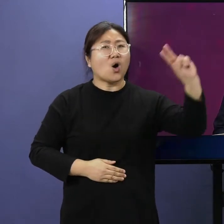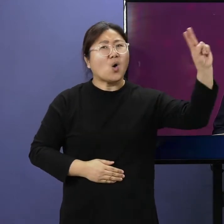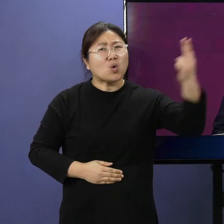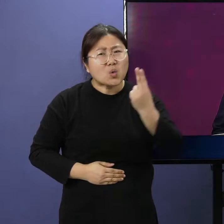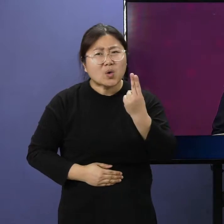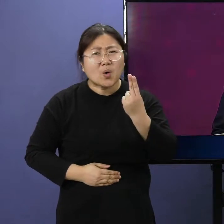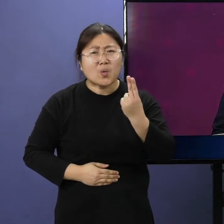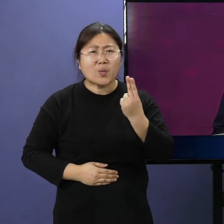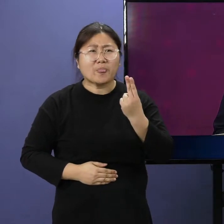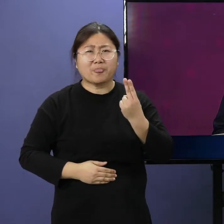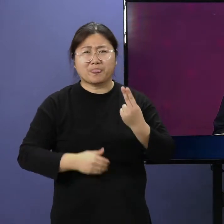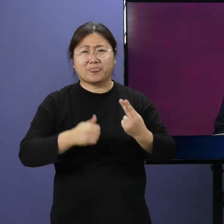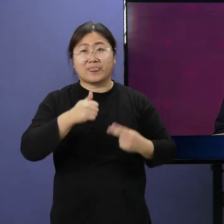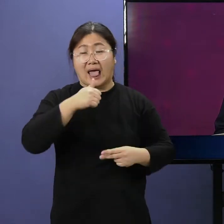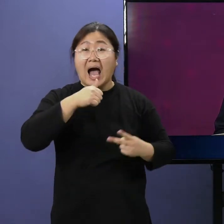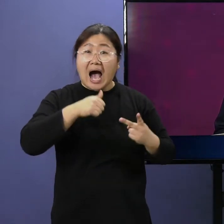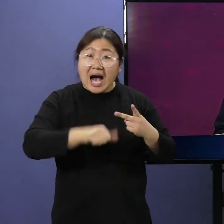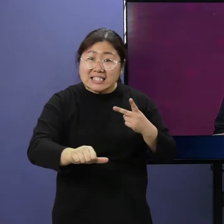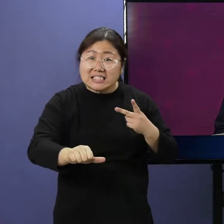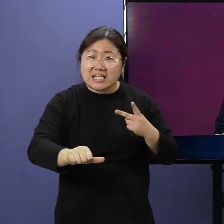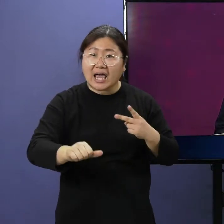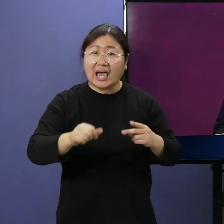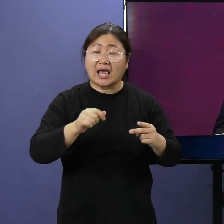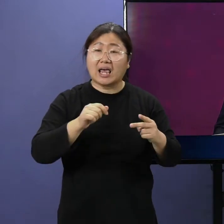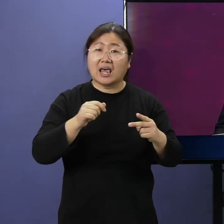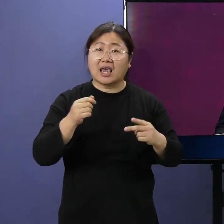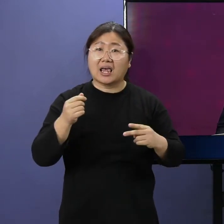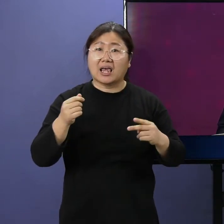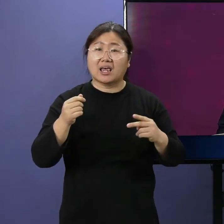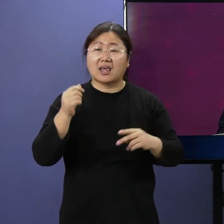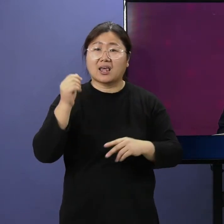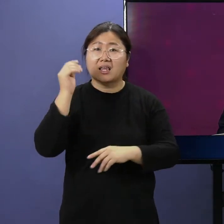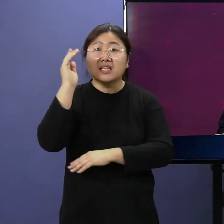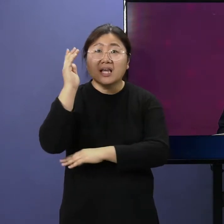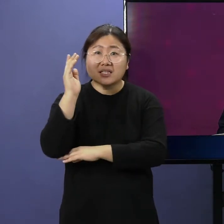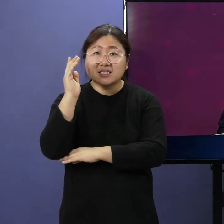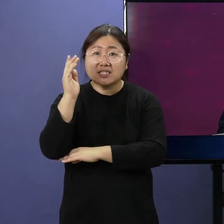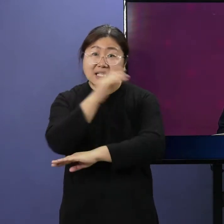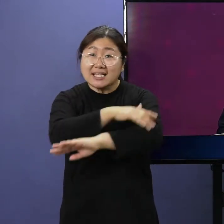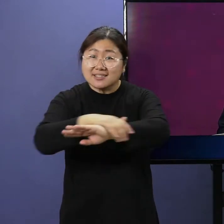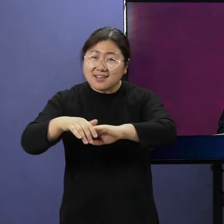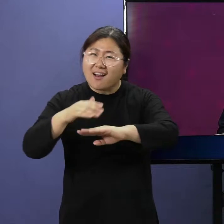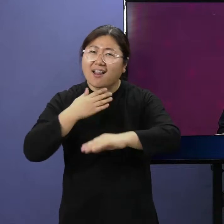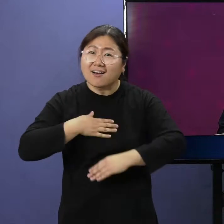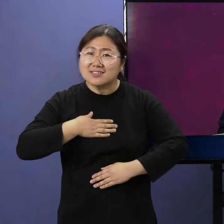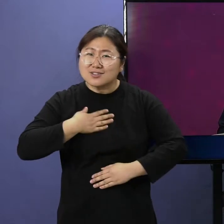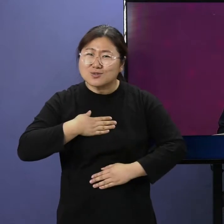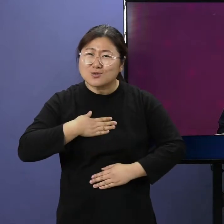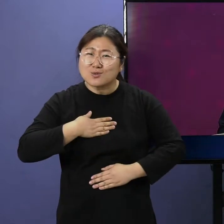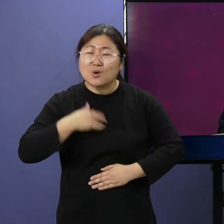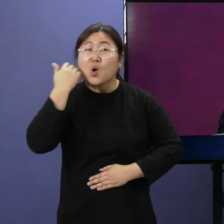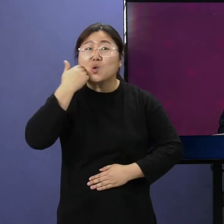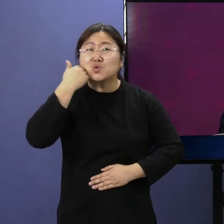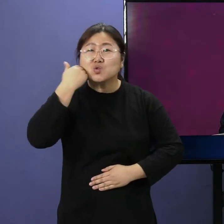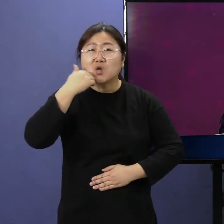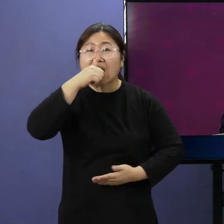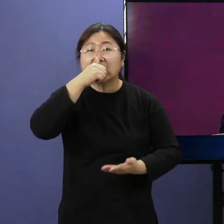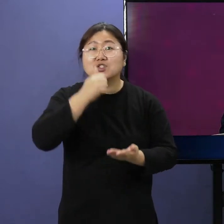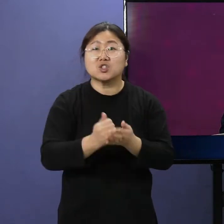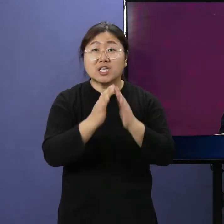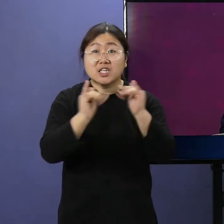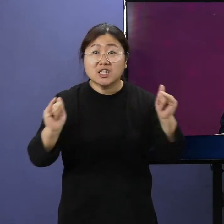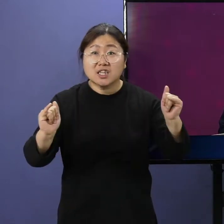잘 아실 것입니다. 누가 죄인입니까? 네, 둘째 아들입니다.